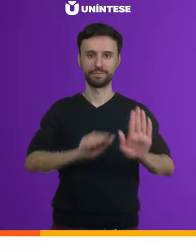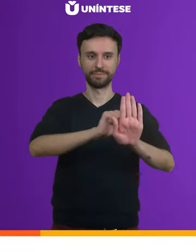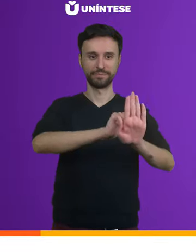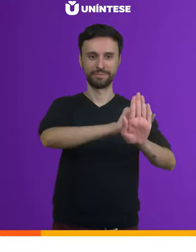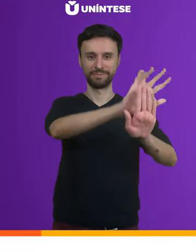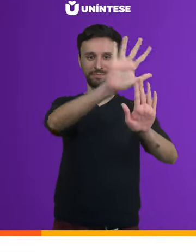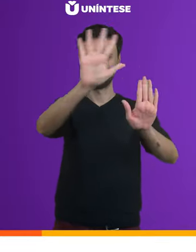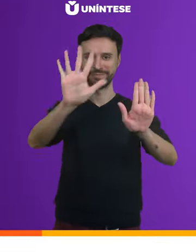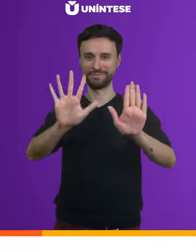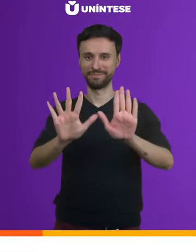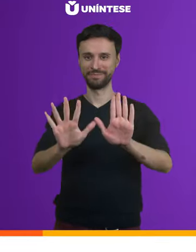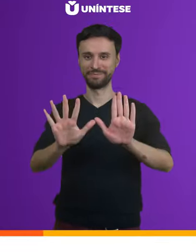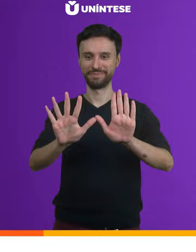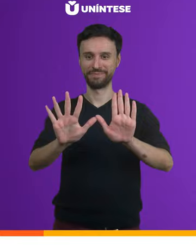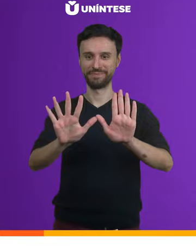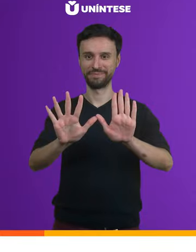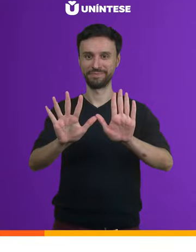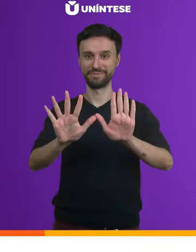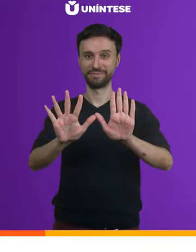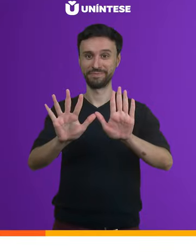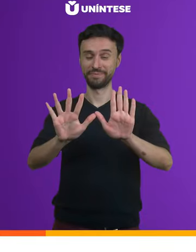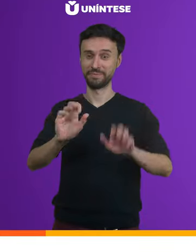as figuras de linguagem ou